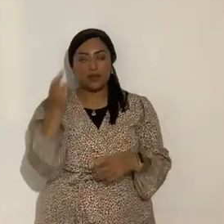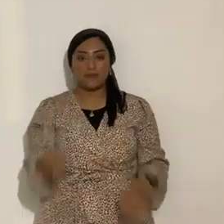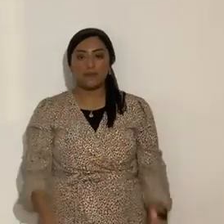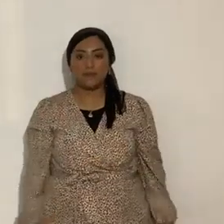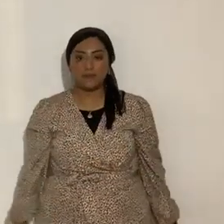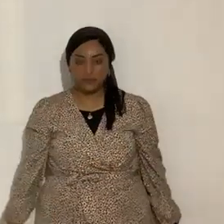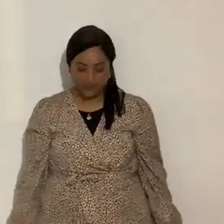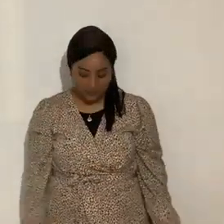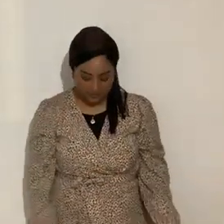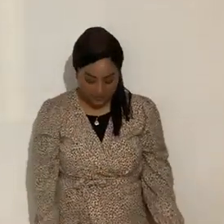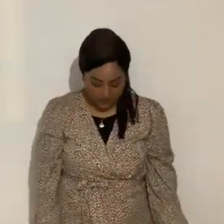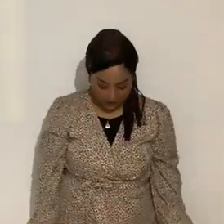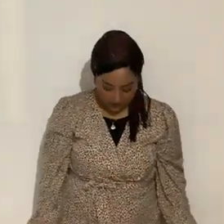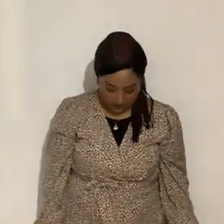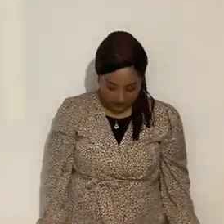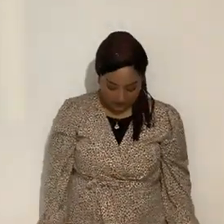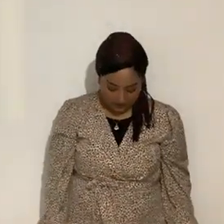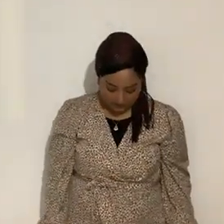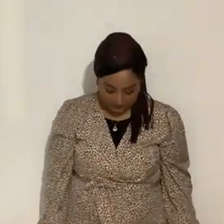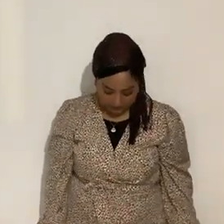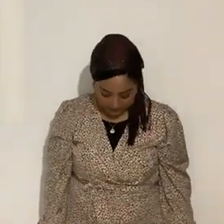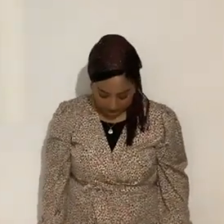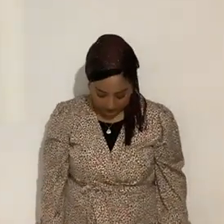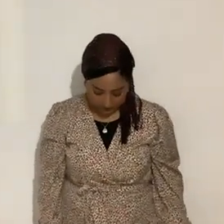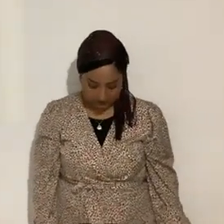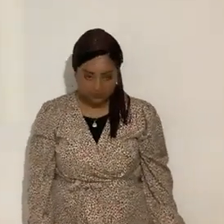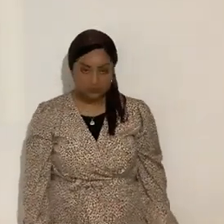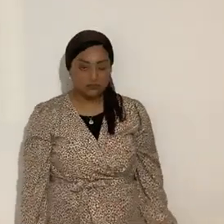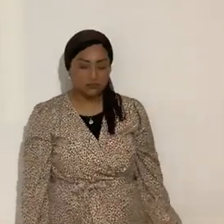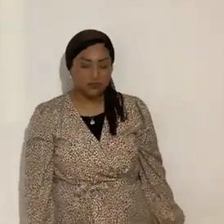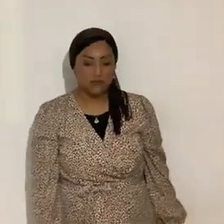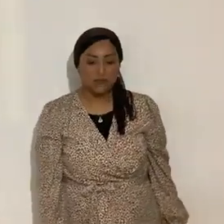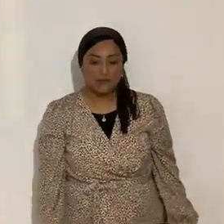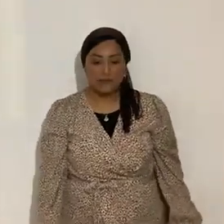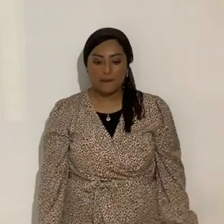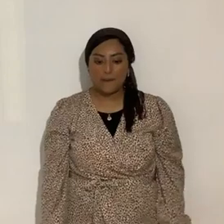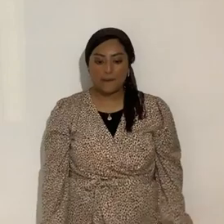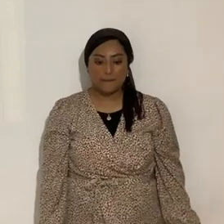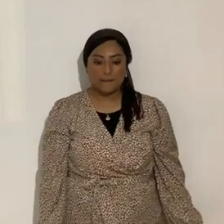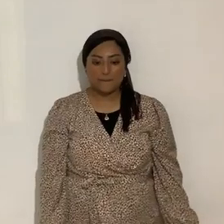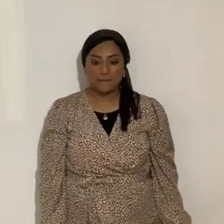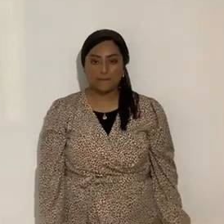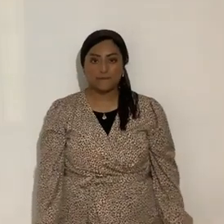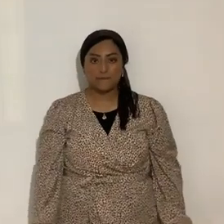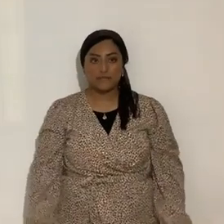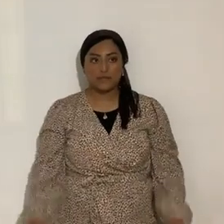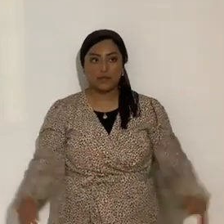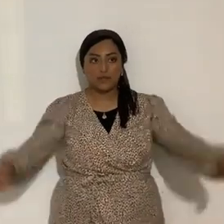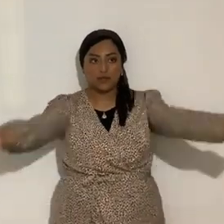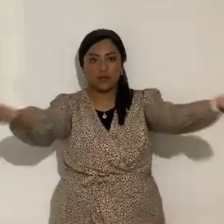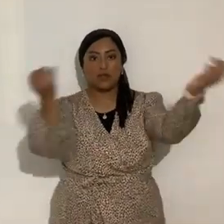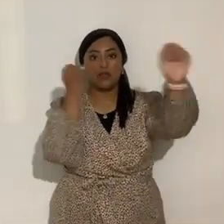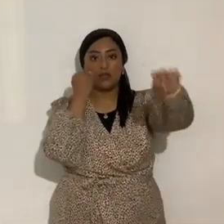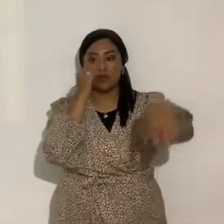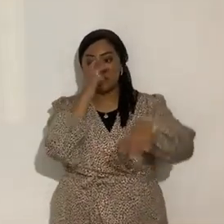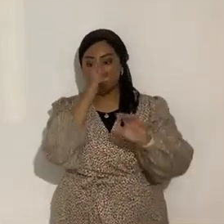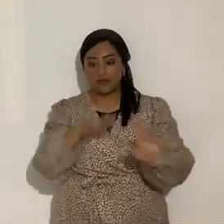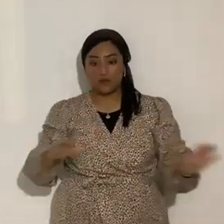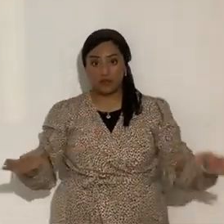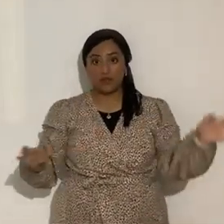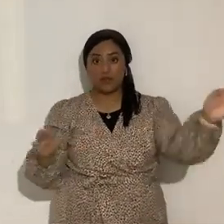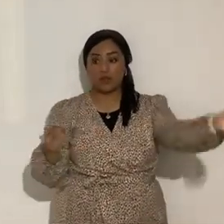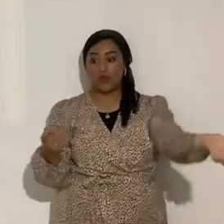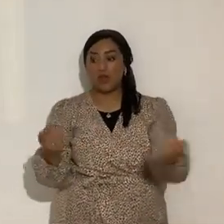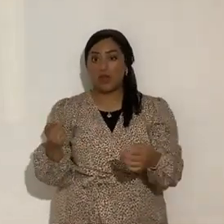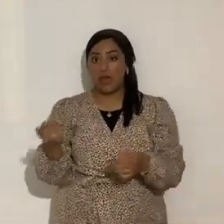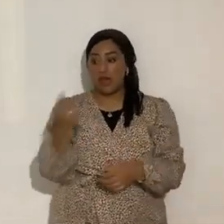¿verdad? O de muchas situaciones que se pueden pedir, pero que causarían daño. Aquí, bueno, si un niño me pide un cuchillo, no